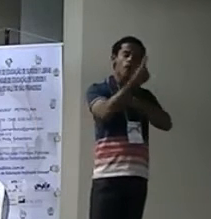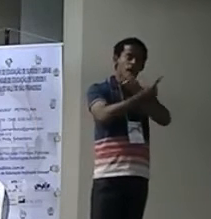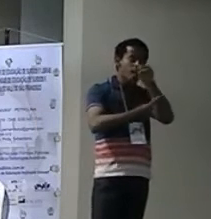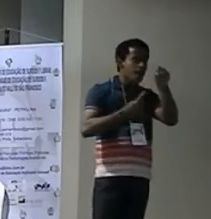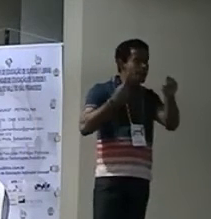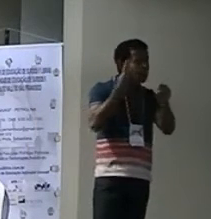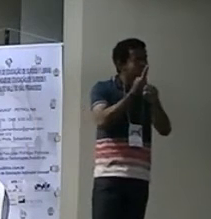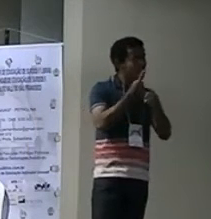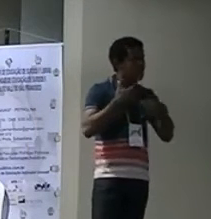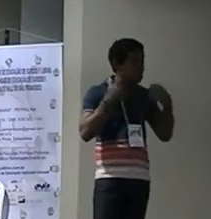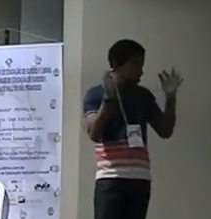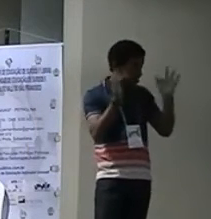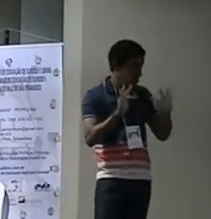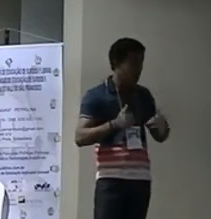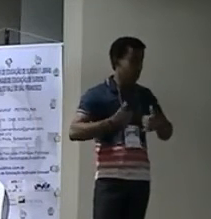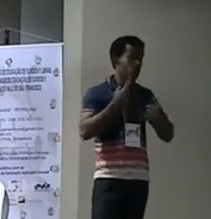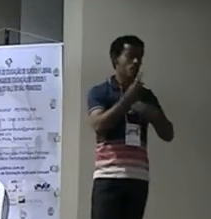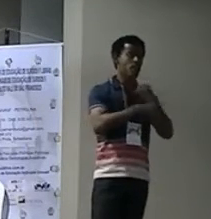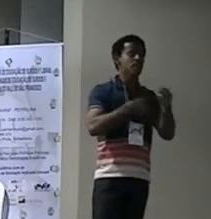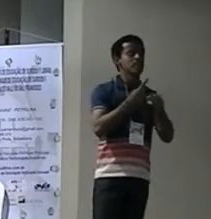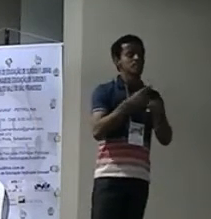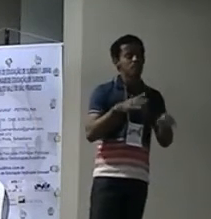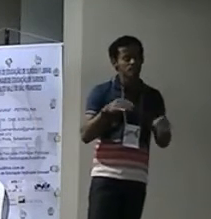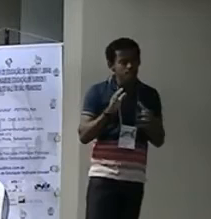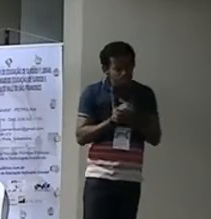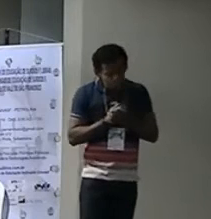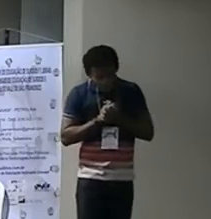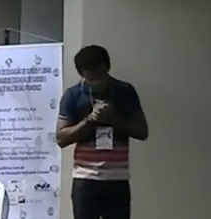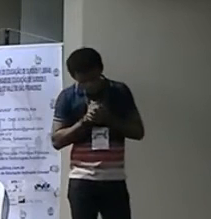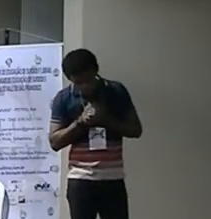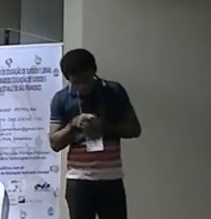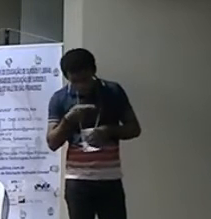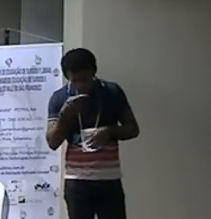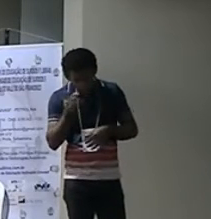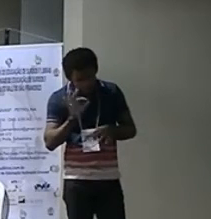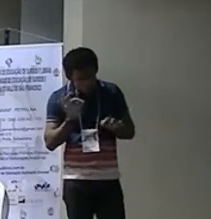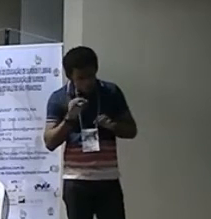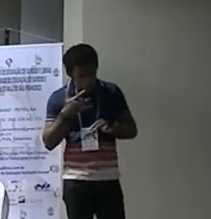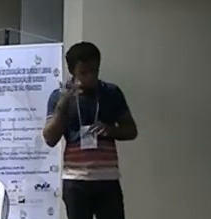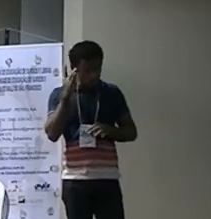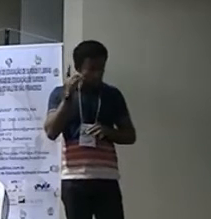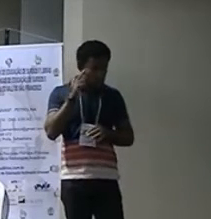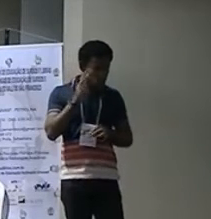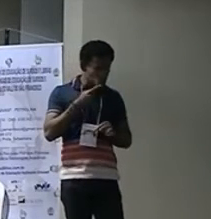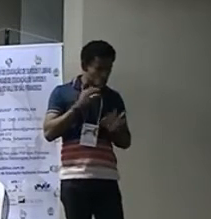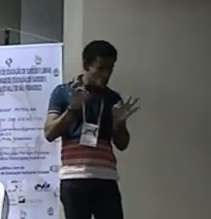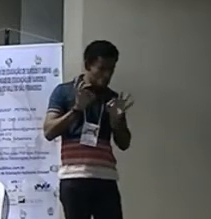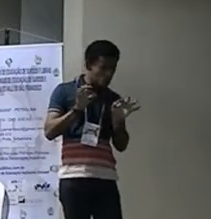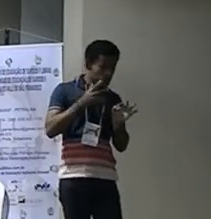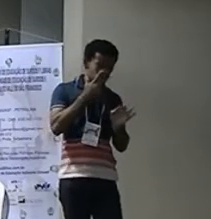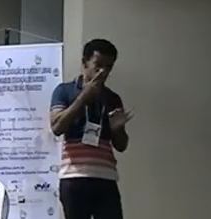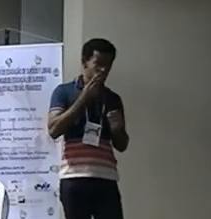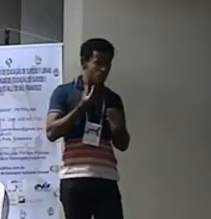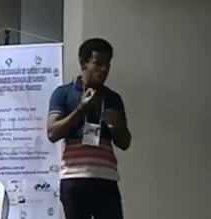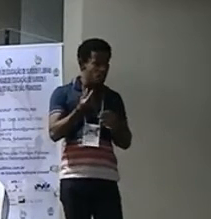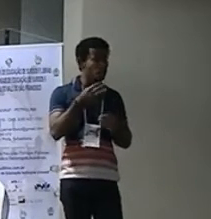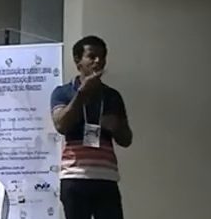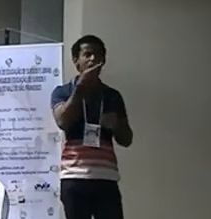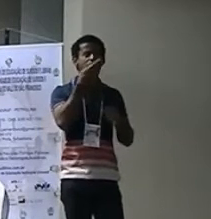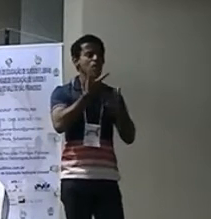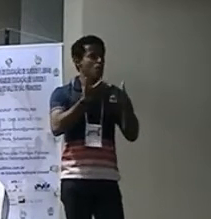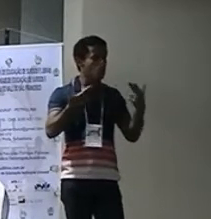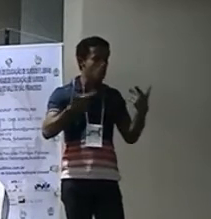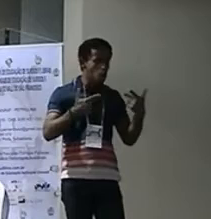estava com a situação estava perfeita. Depois de um ano, alguns meses se passaram, um ano passou e